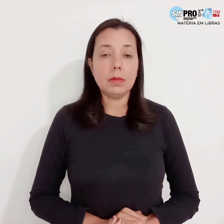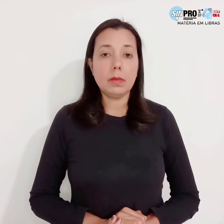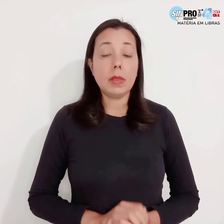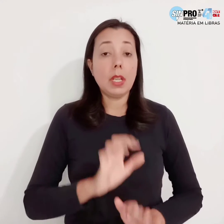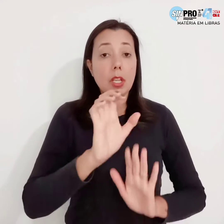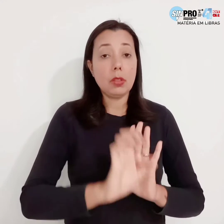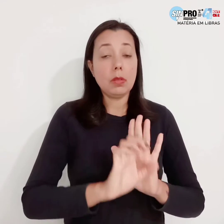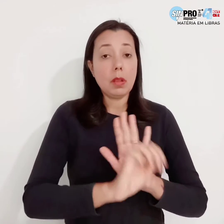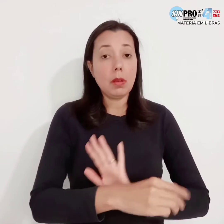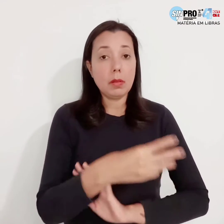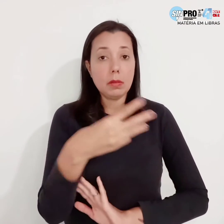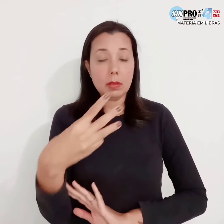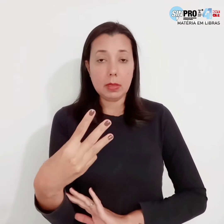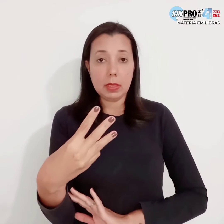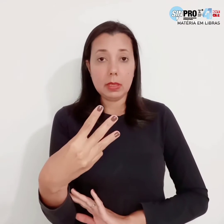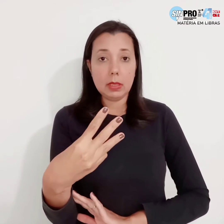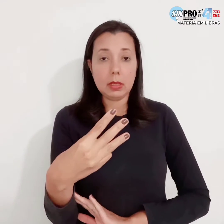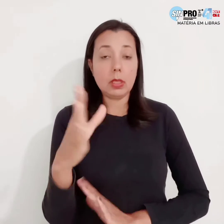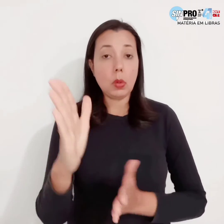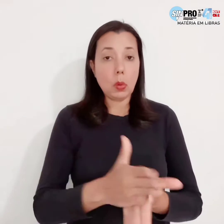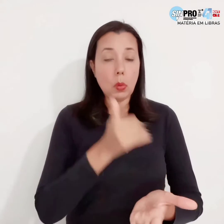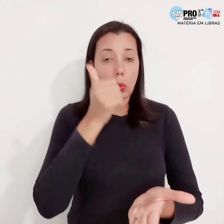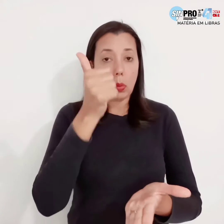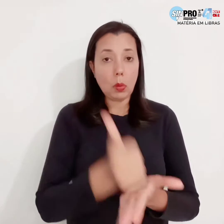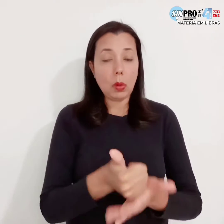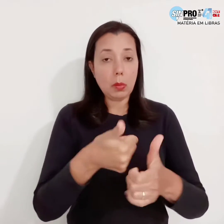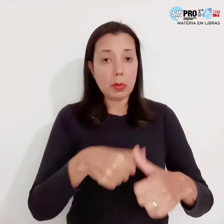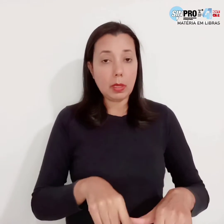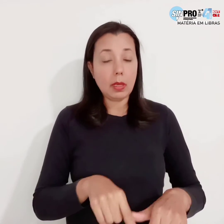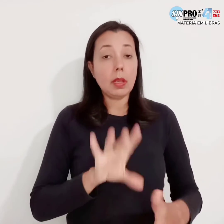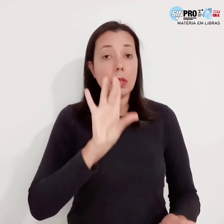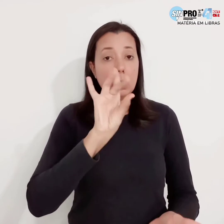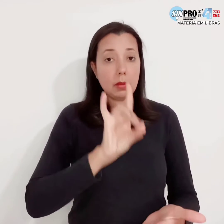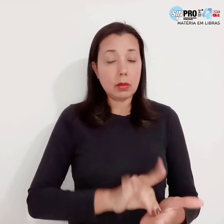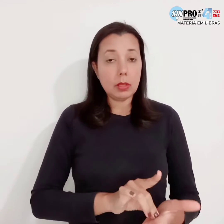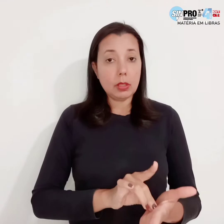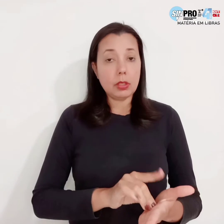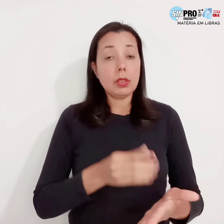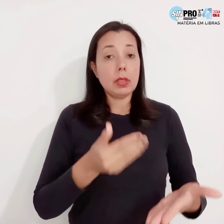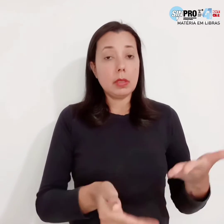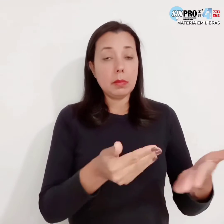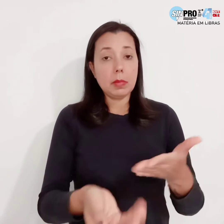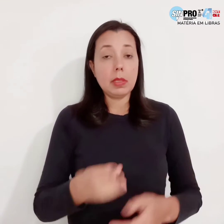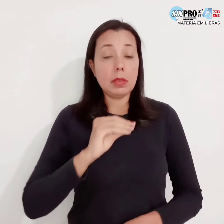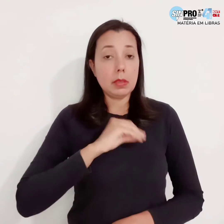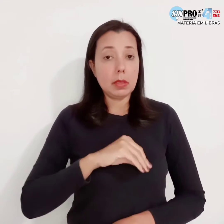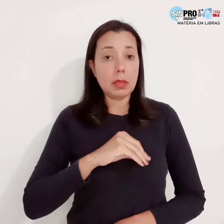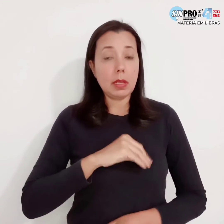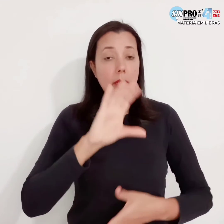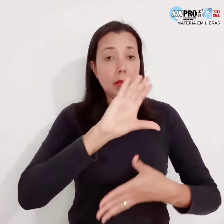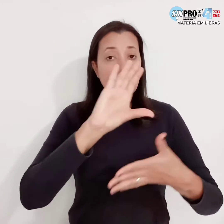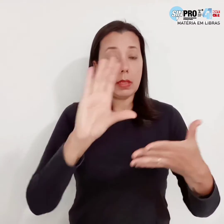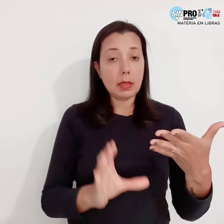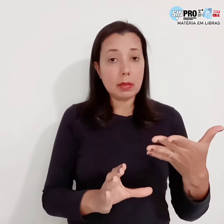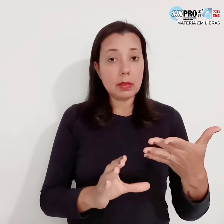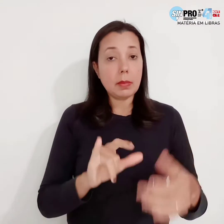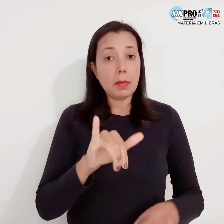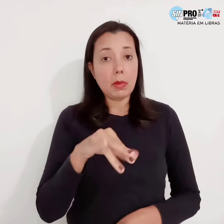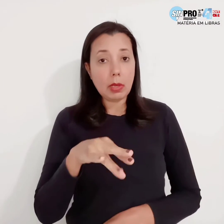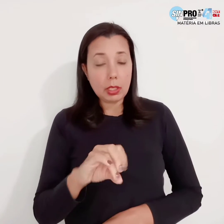Editorial 3. Golpe está na origem da perda de renda das classes média, média